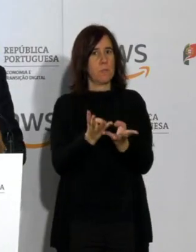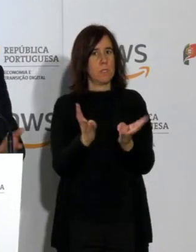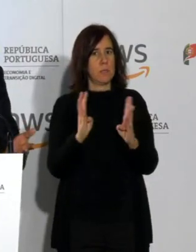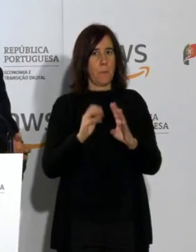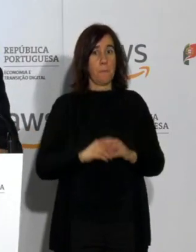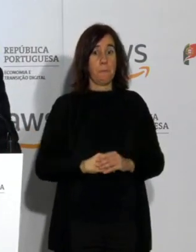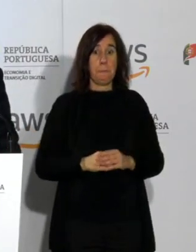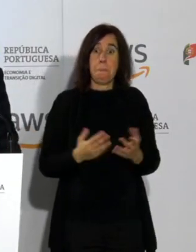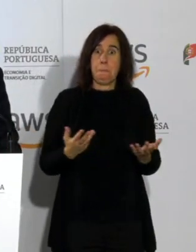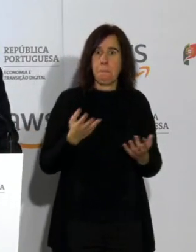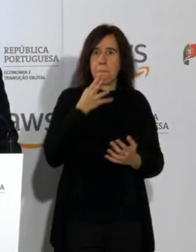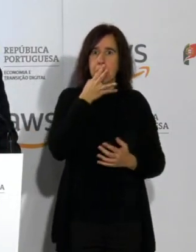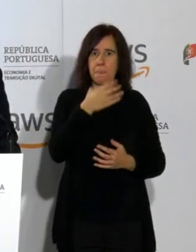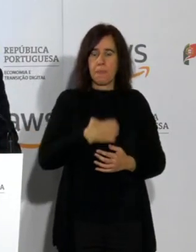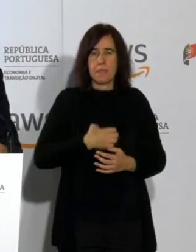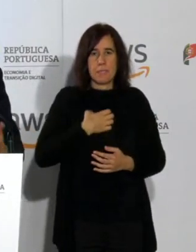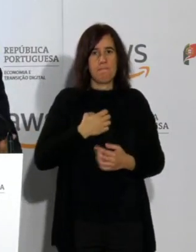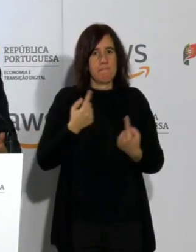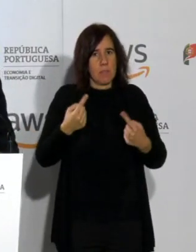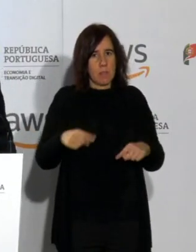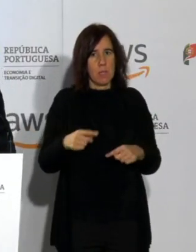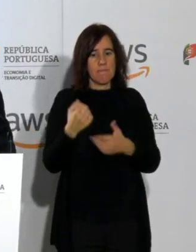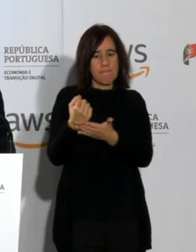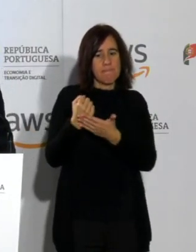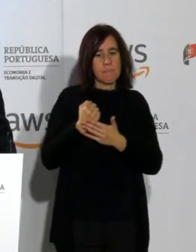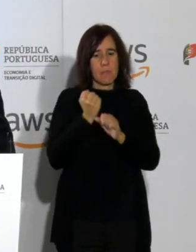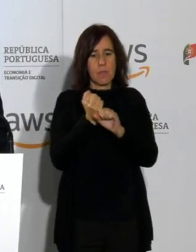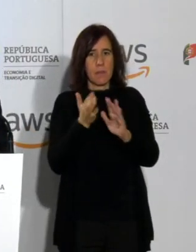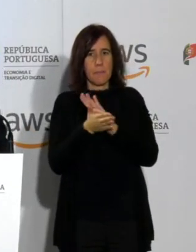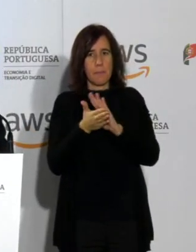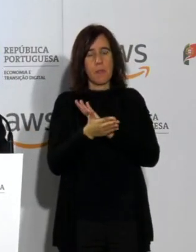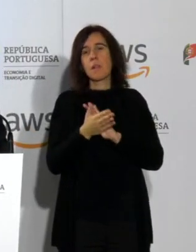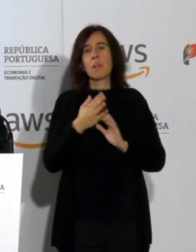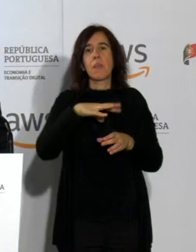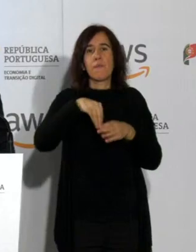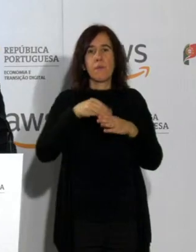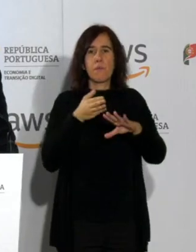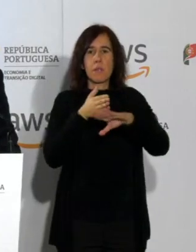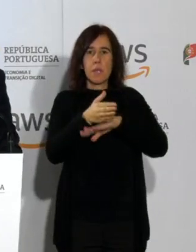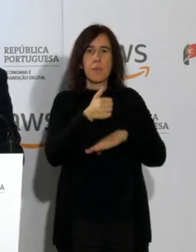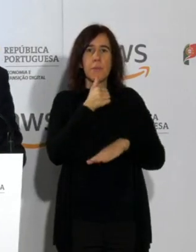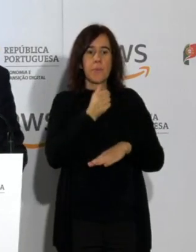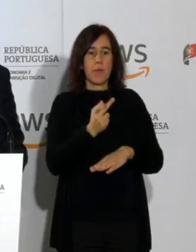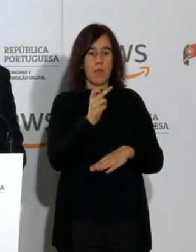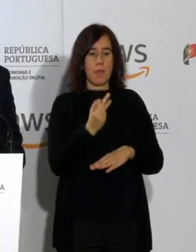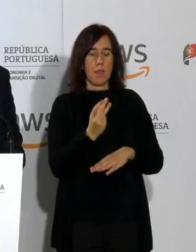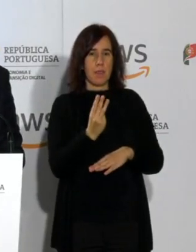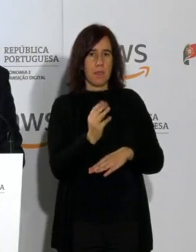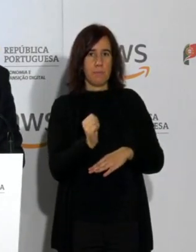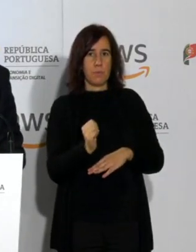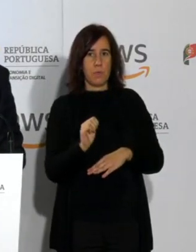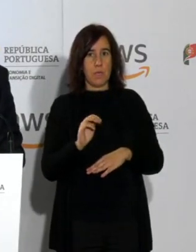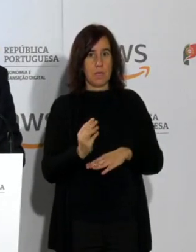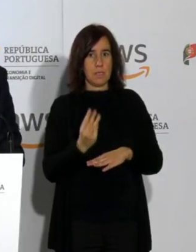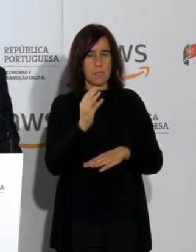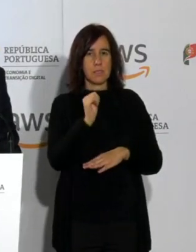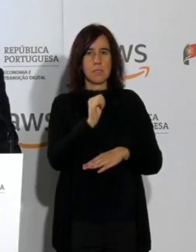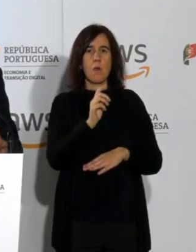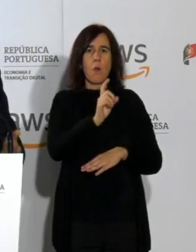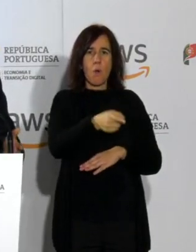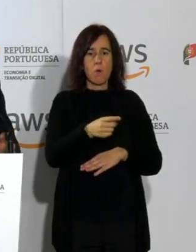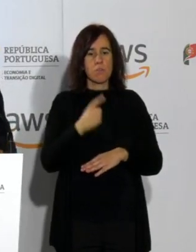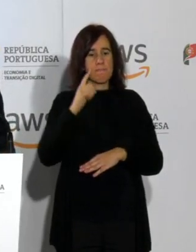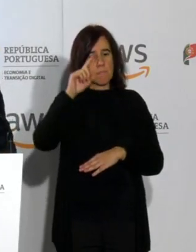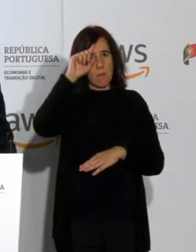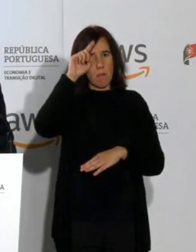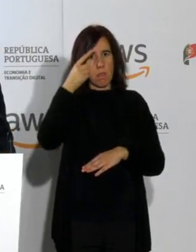E referir, está sempre aqui referir em termos de contributo para a empregabilidade, o envolvimento direto da AWS naquilo que foi a iniciativa Upskills e em